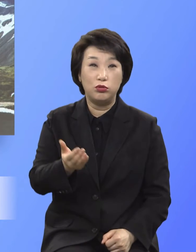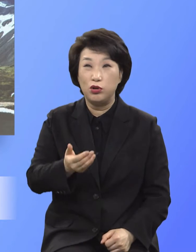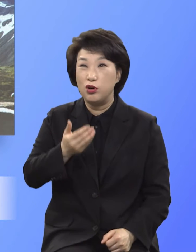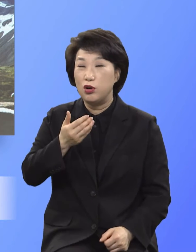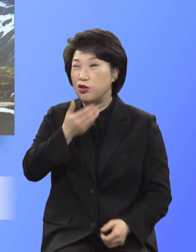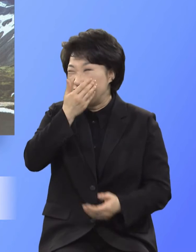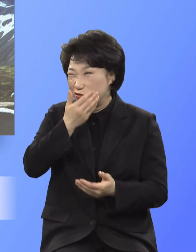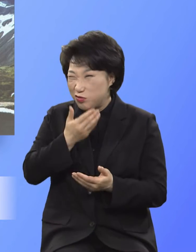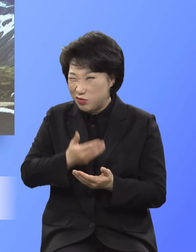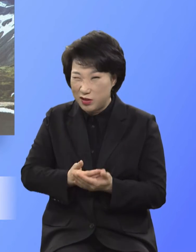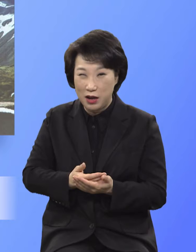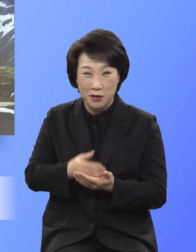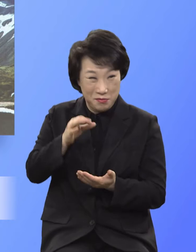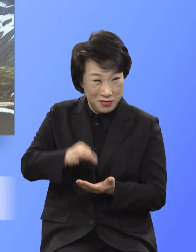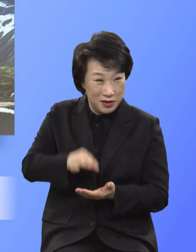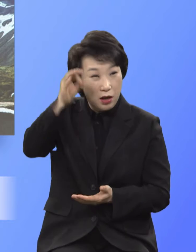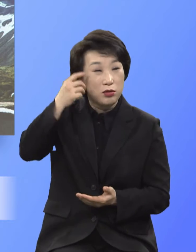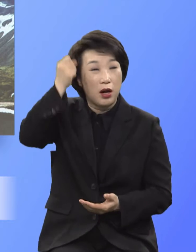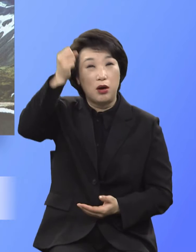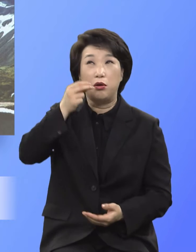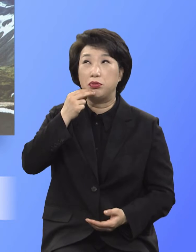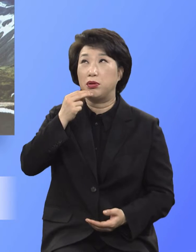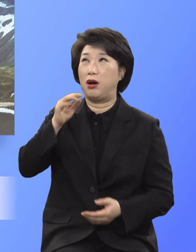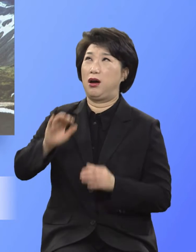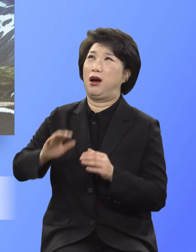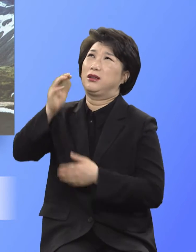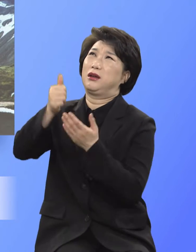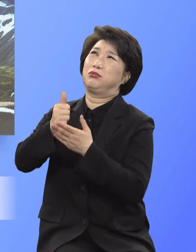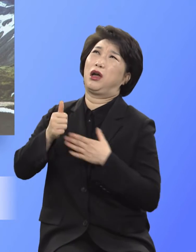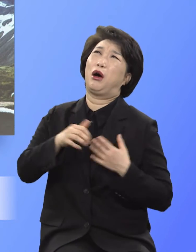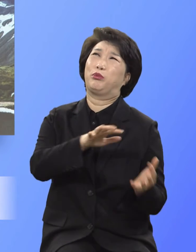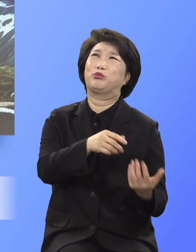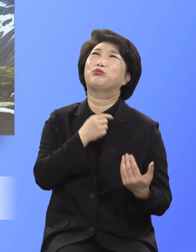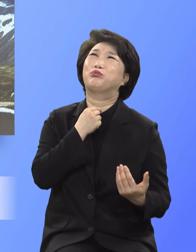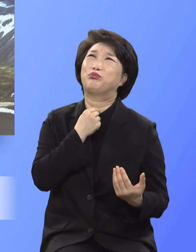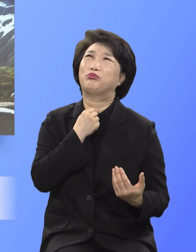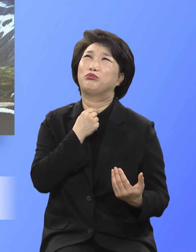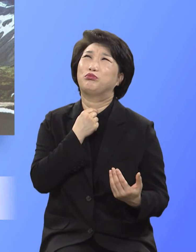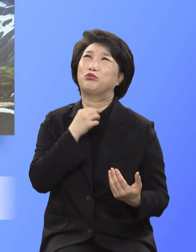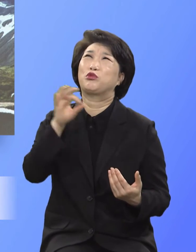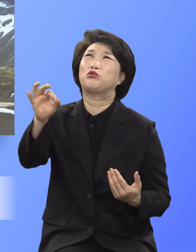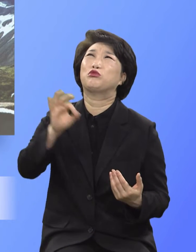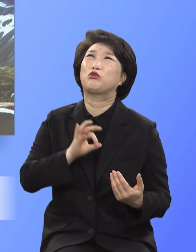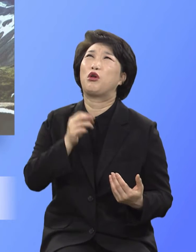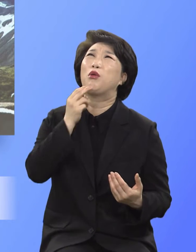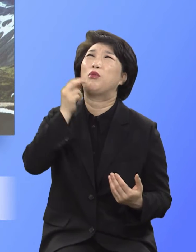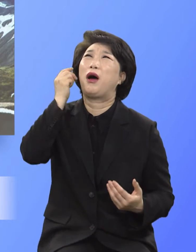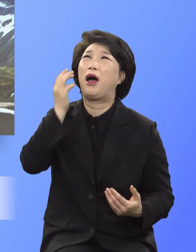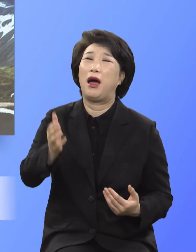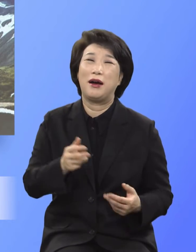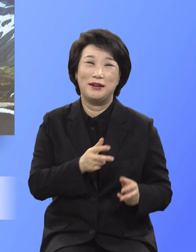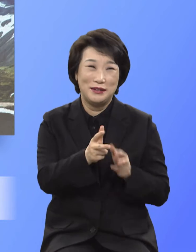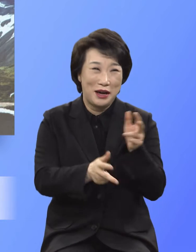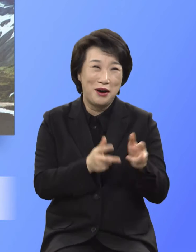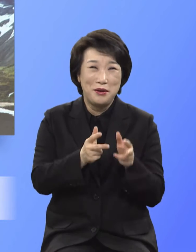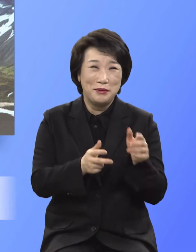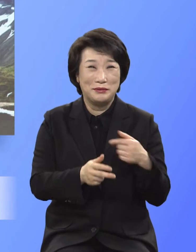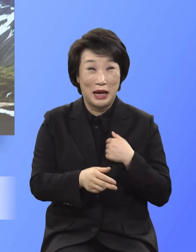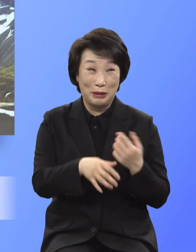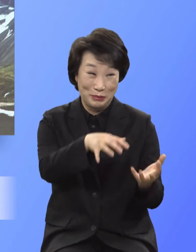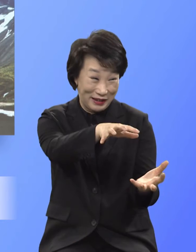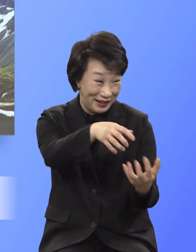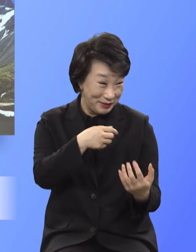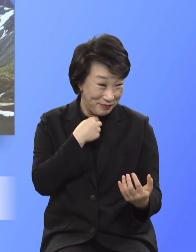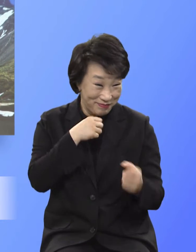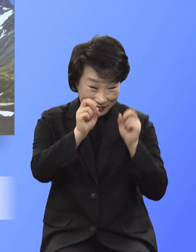여기지 못하고 왜 하나님은 돈 좀 벌고 싶은데 안 주나요? 사업 좀 하는데 왜